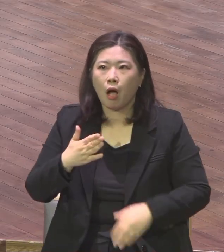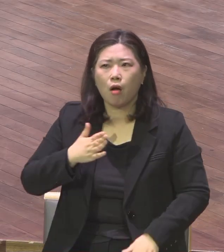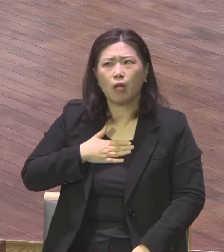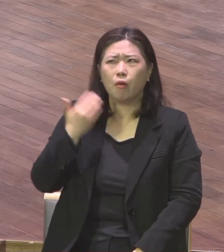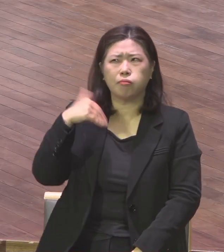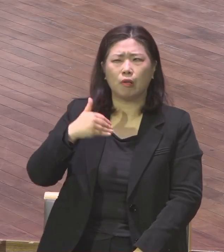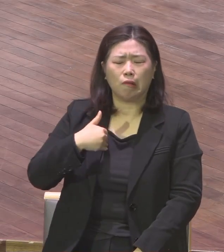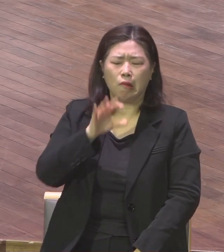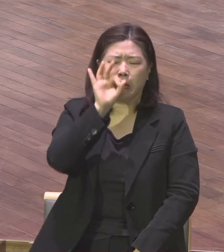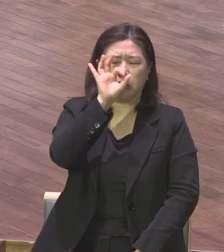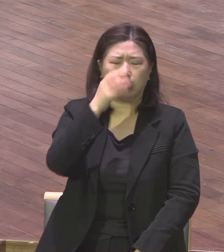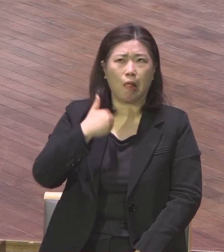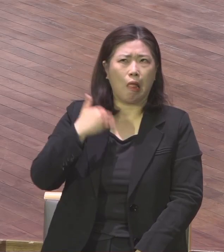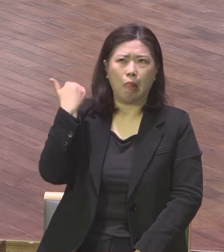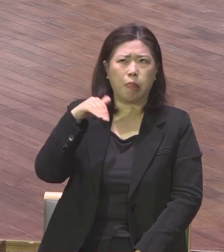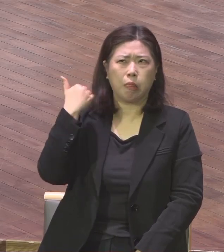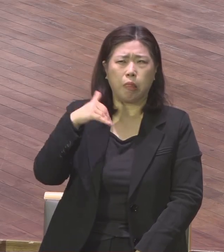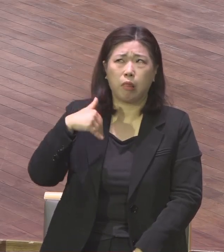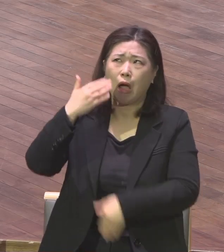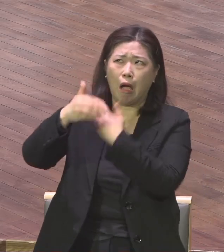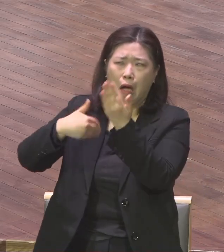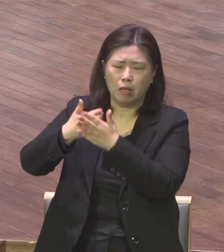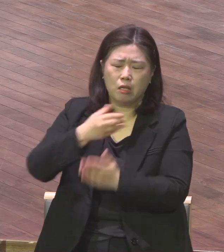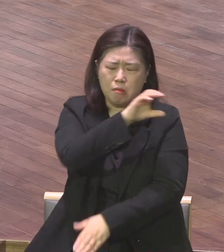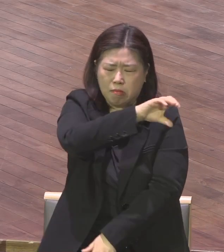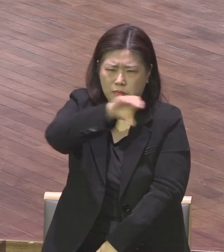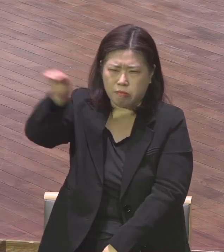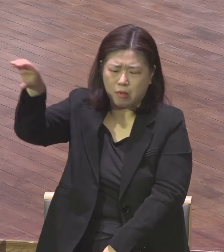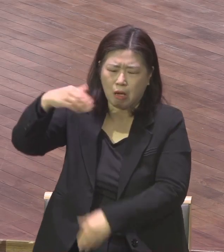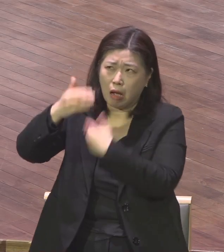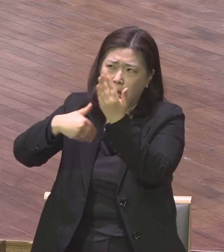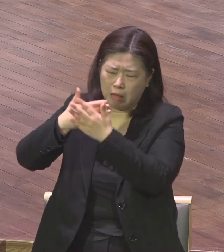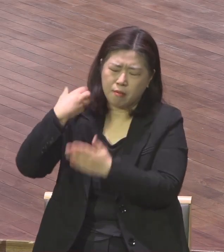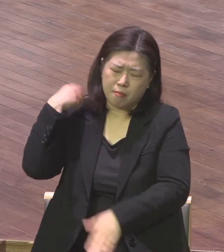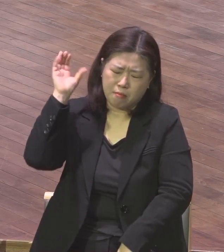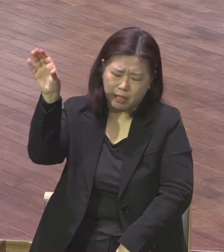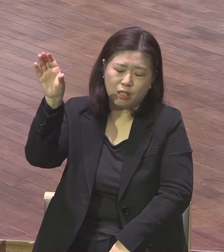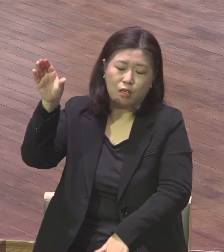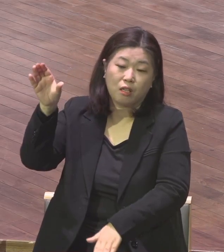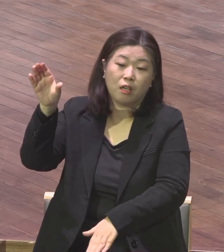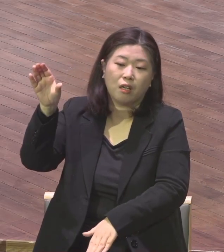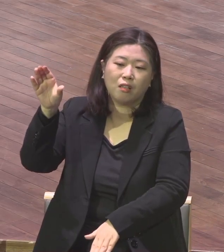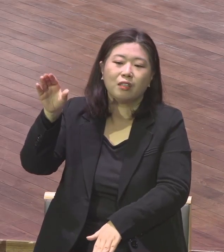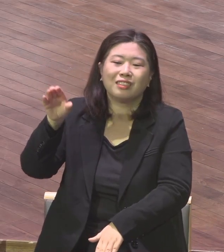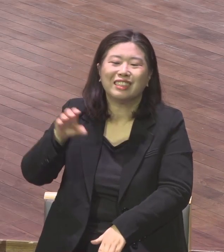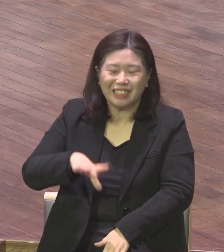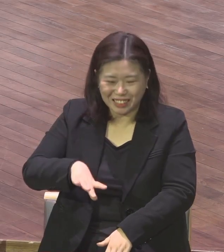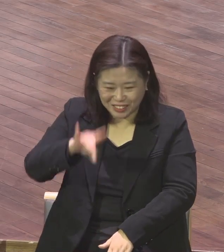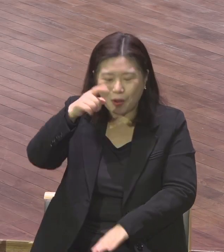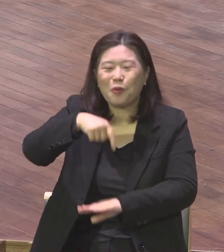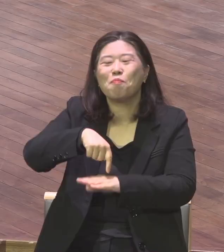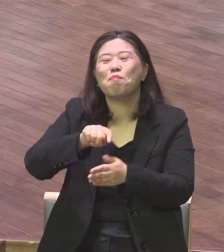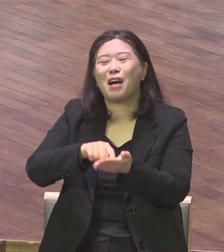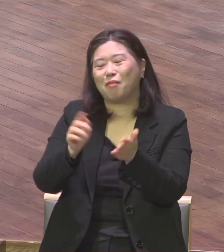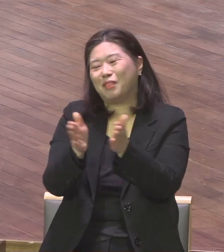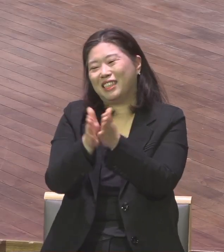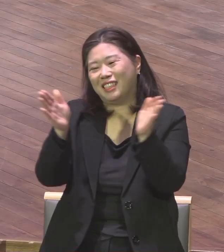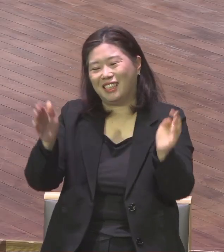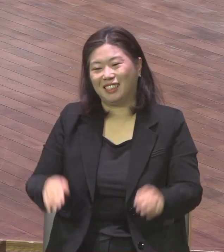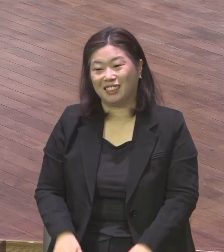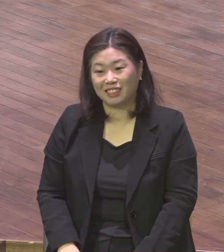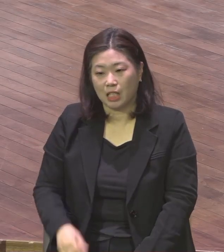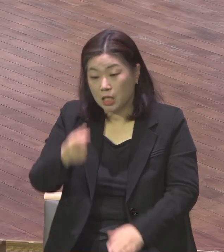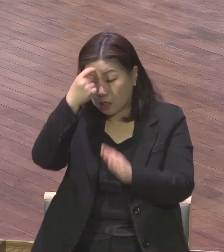없기 때문에 하나님께서 해 주셔야 합니다. 무슨 말입니까? 전적 맡김의